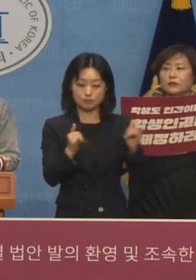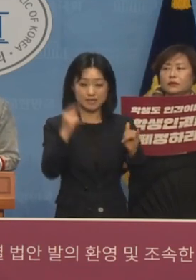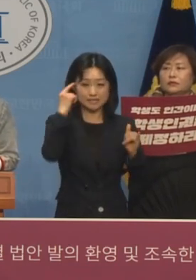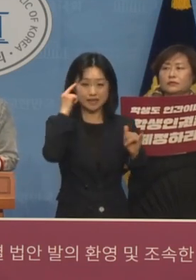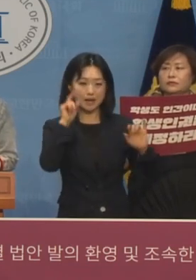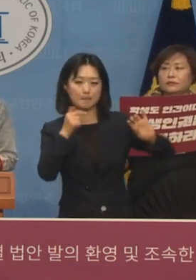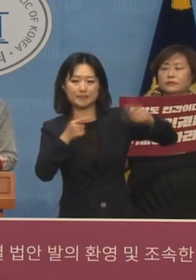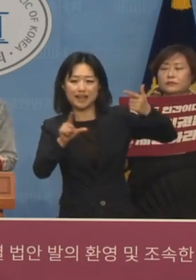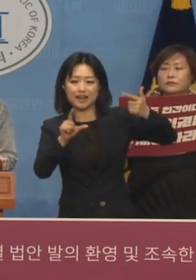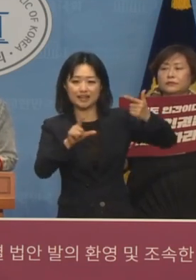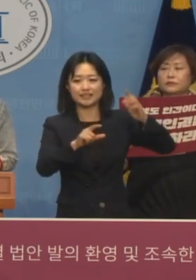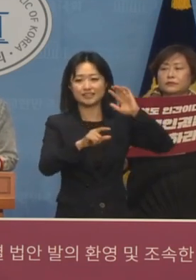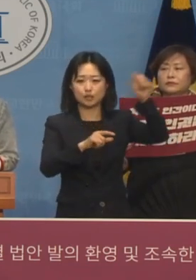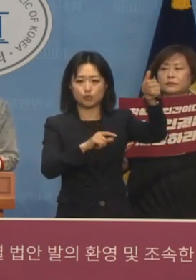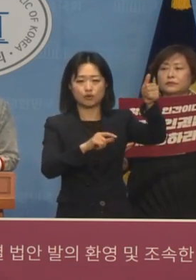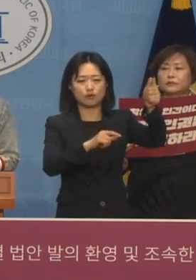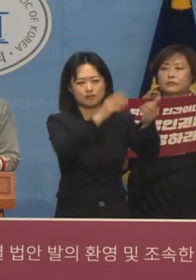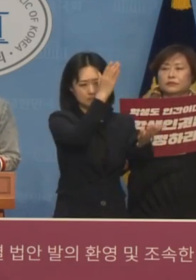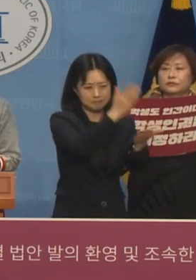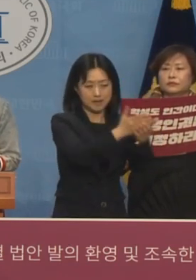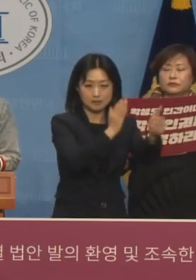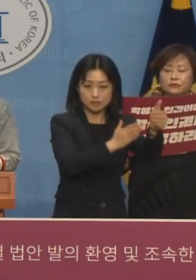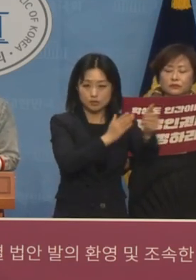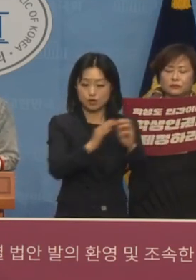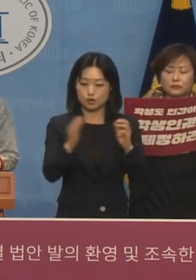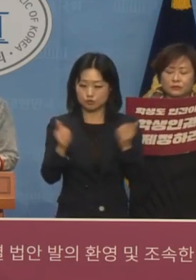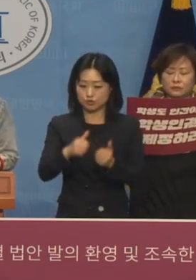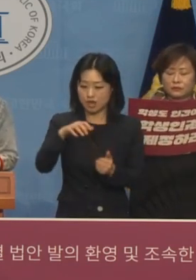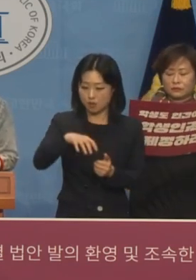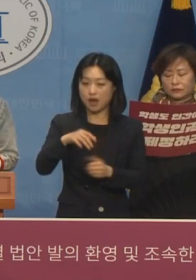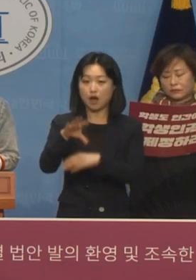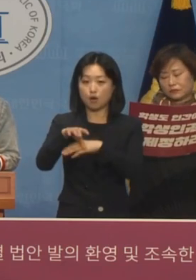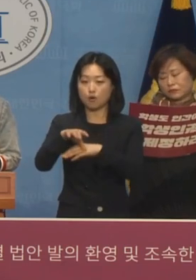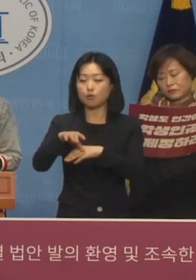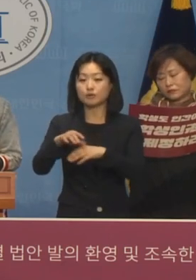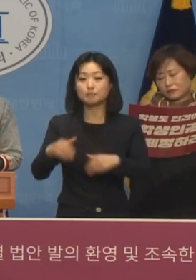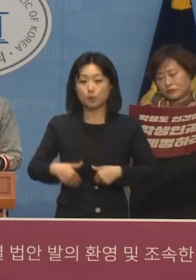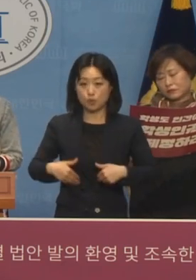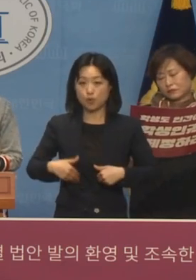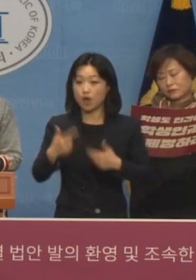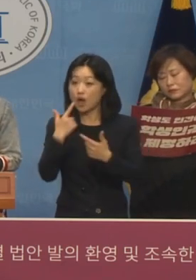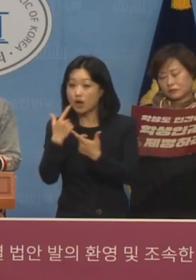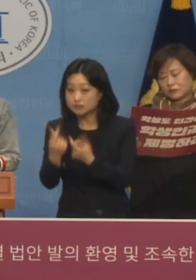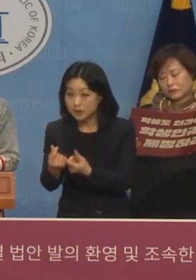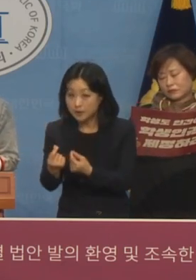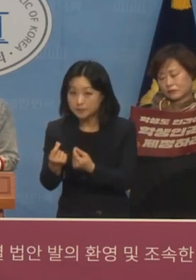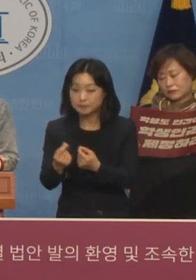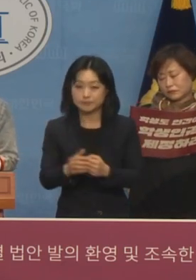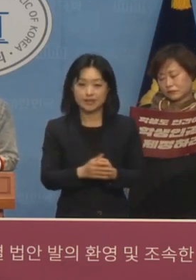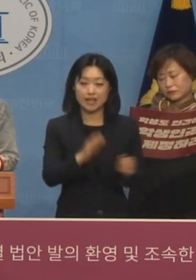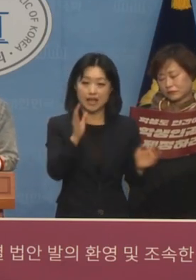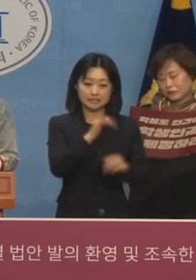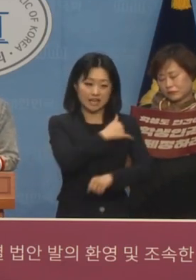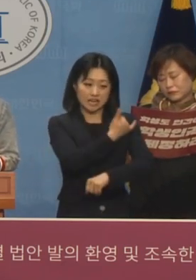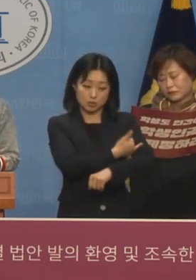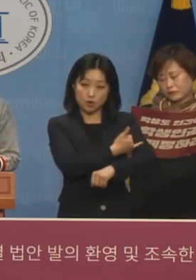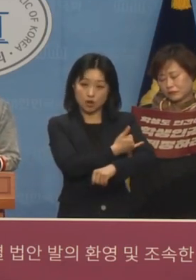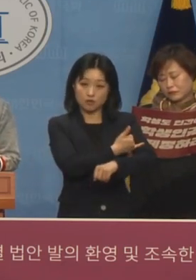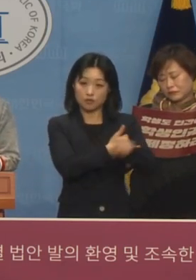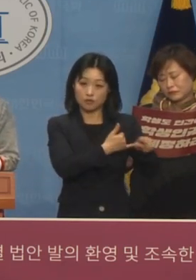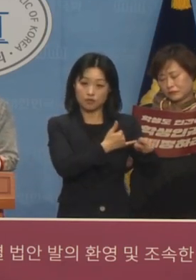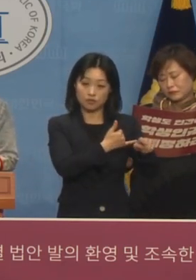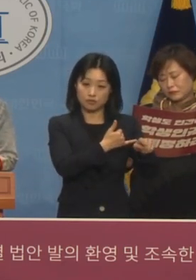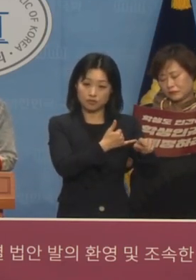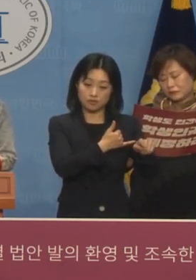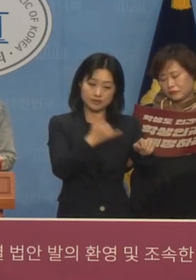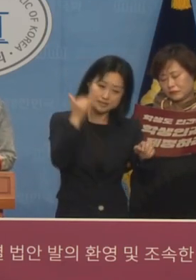일을 하는 대통령이 되지 않기 위해 국회와 언론이 필요한 것처럼 학생을 위한다고 하면서 학생의 인권을 침해하지 않기 위해 교사에게